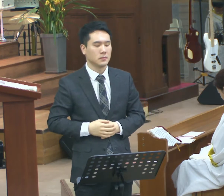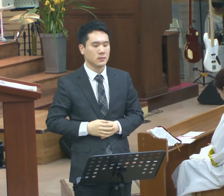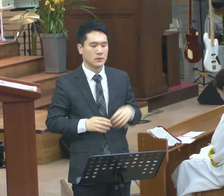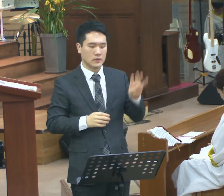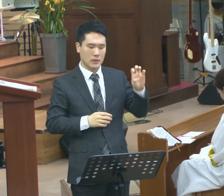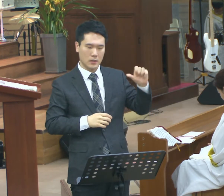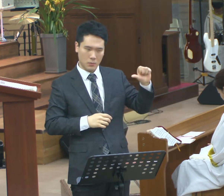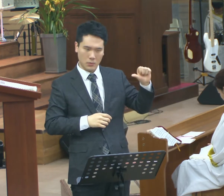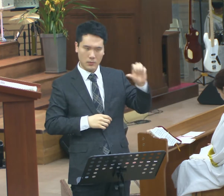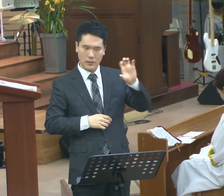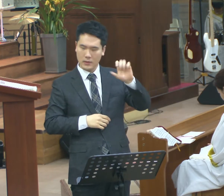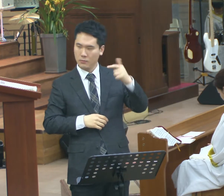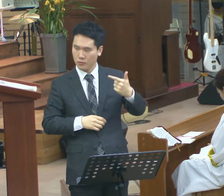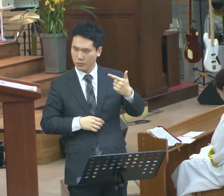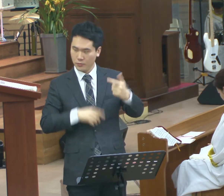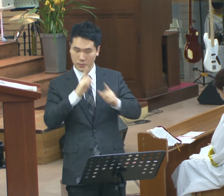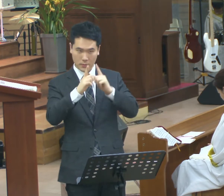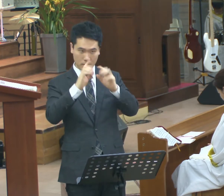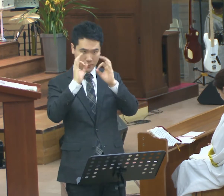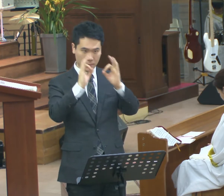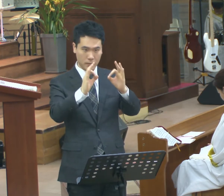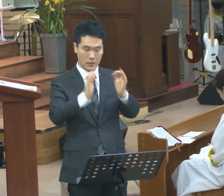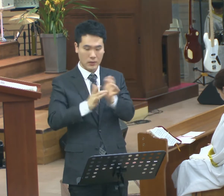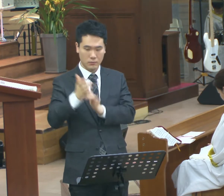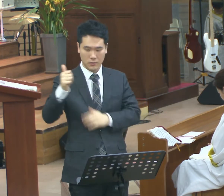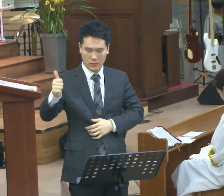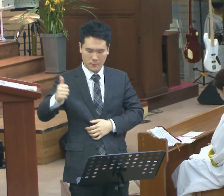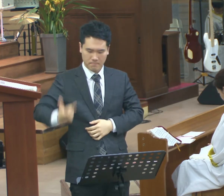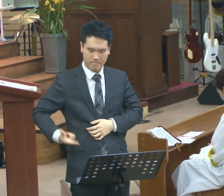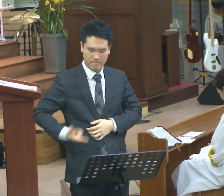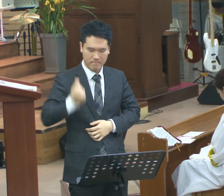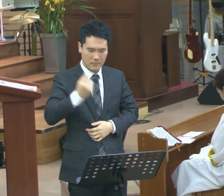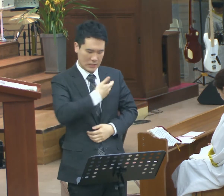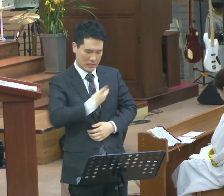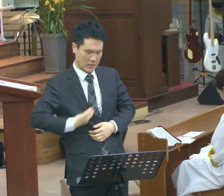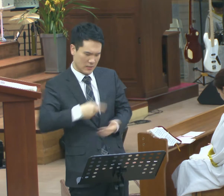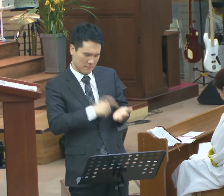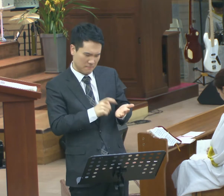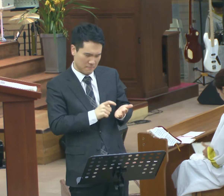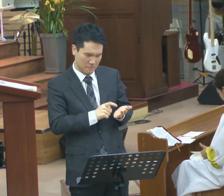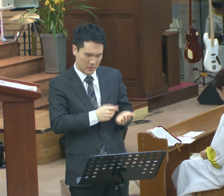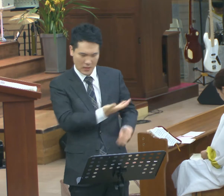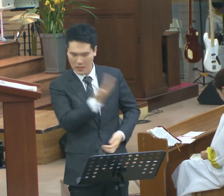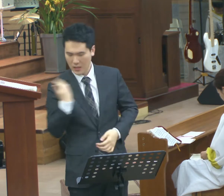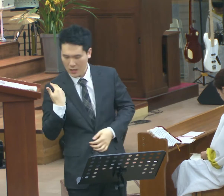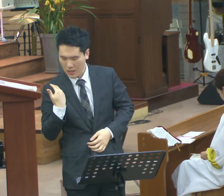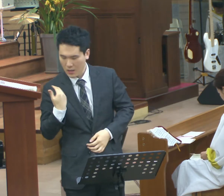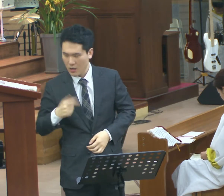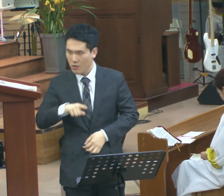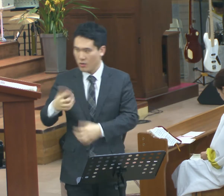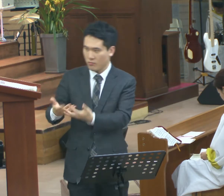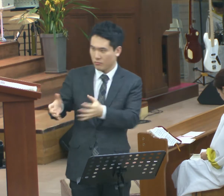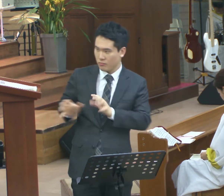46절 말씀에 보시면 예수님께서 즉시 제자들을 재촉하사 자기가 무리를 보내는 동안에 배 타고 앞서